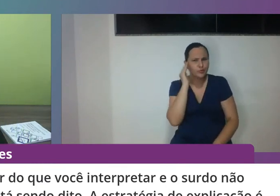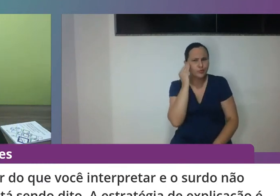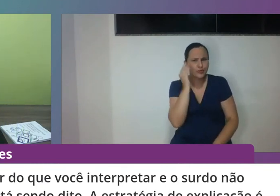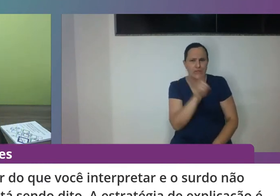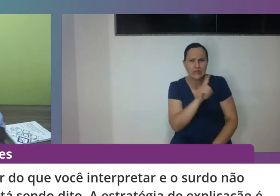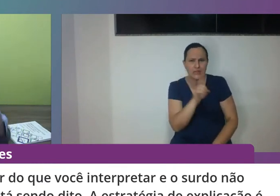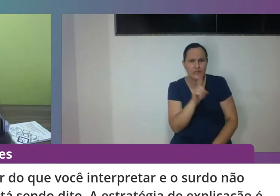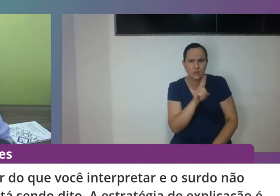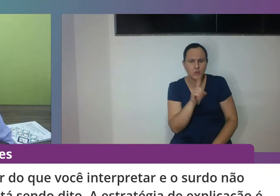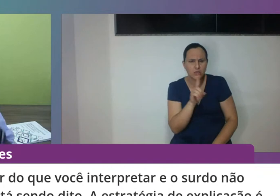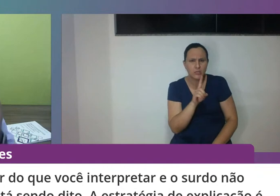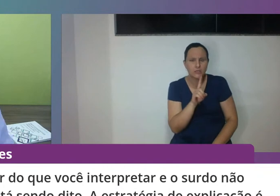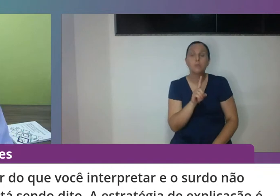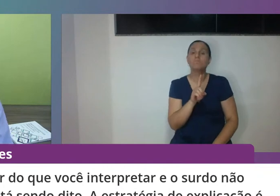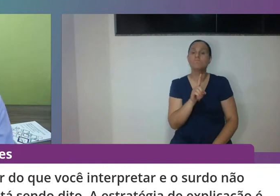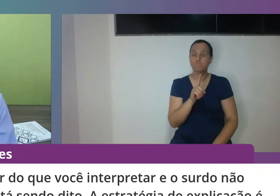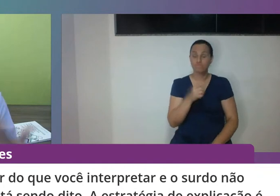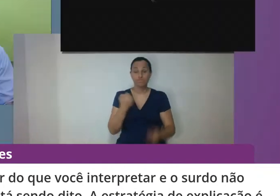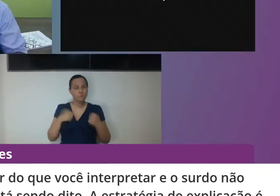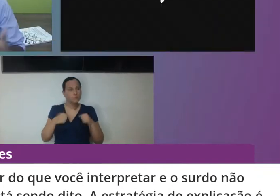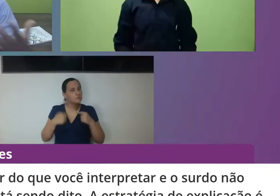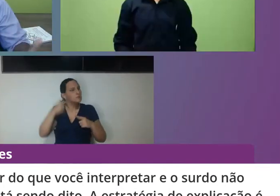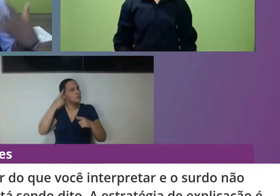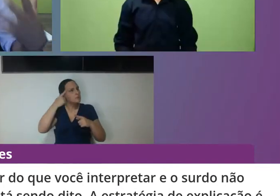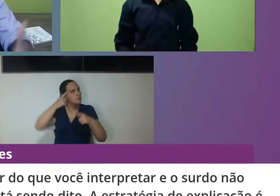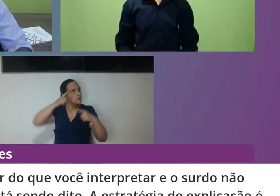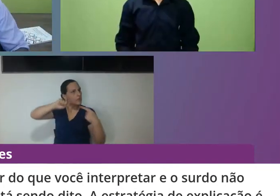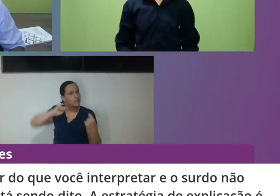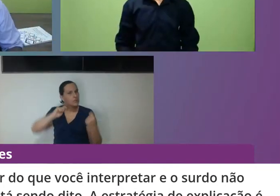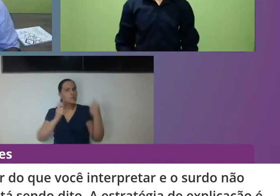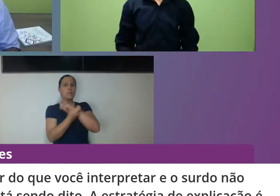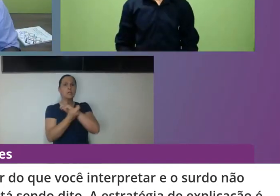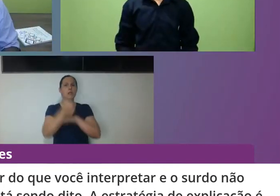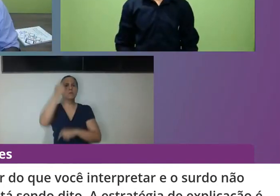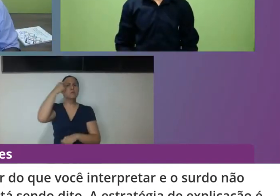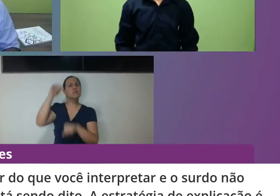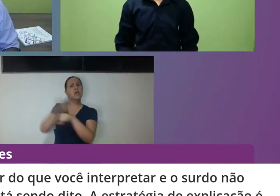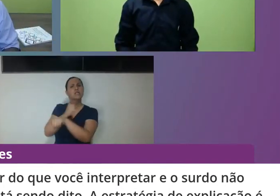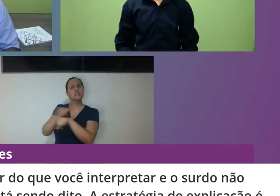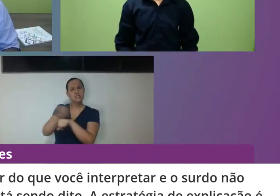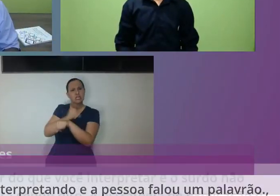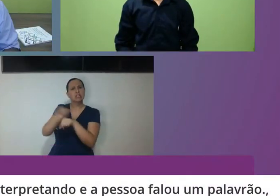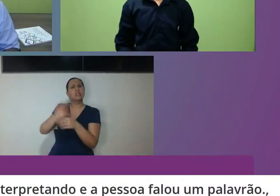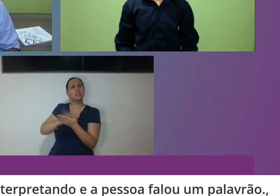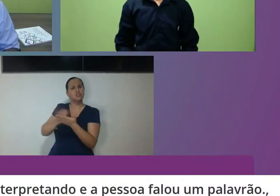de interpretação. Eu preciso de outra forma de chegar até aquele surdo.